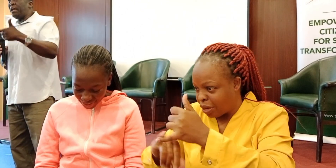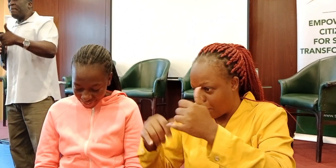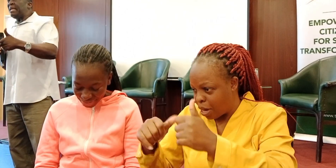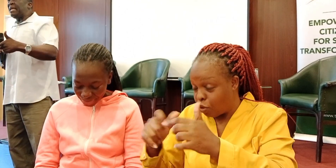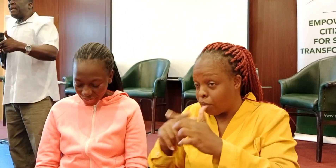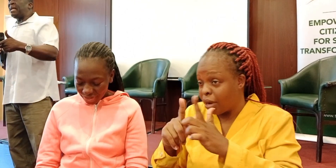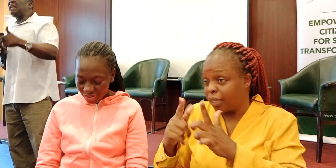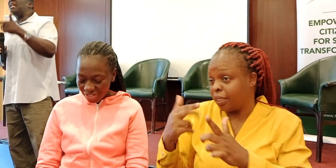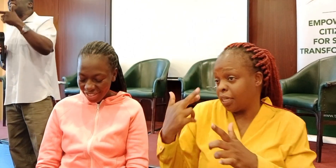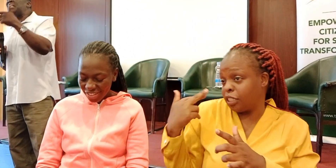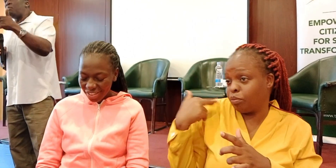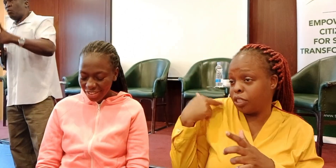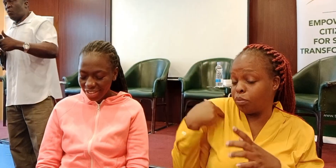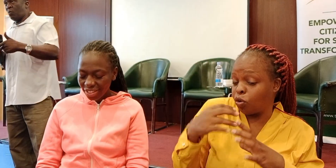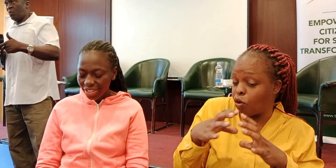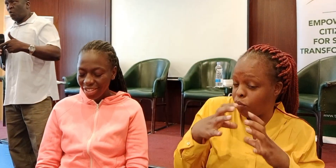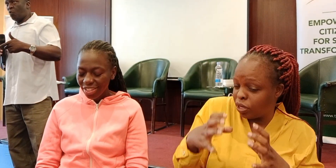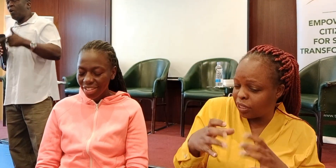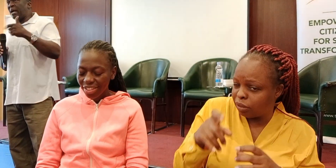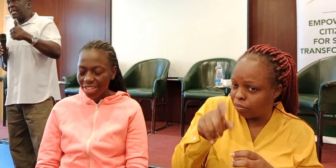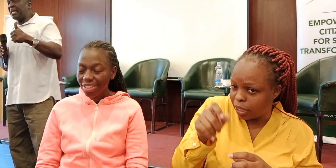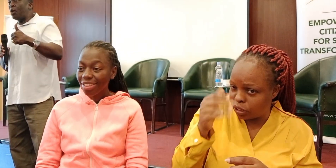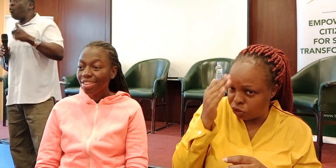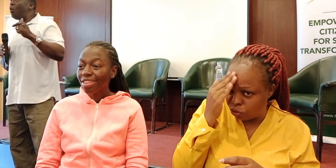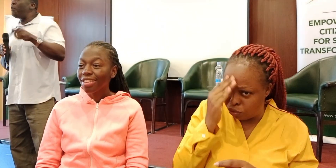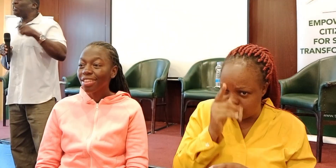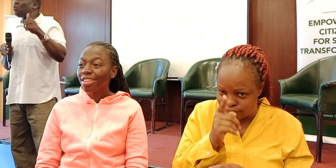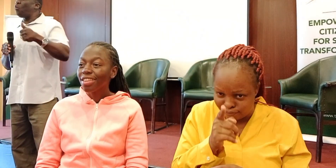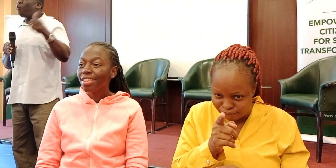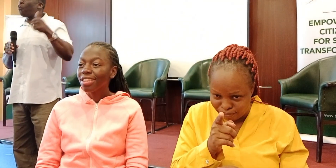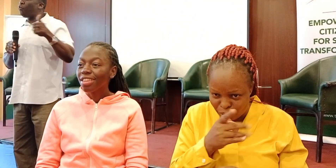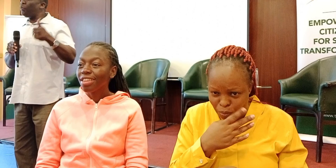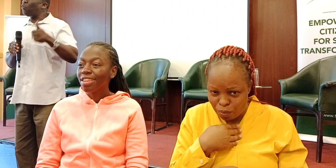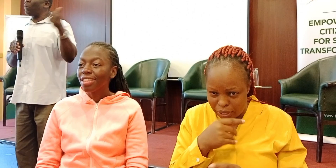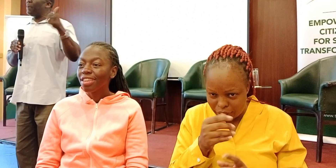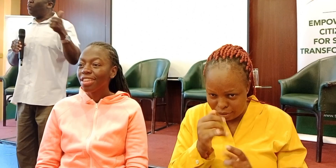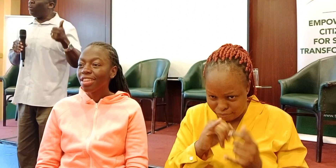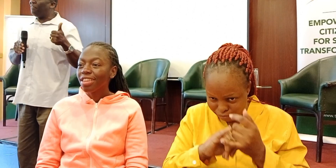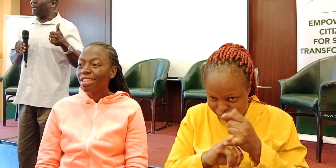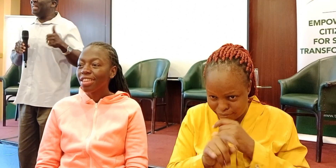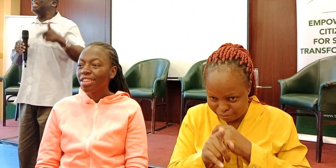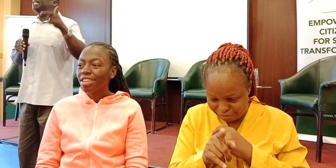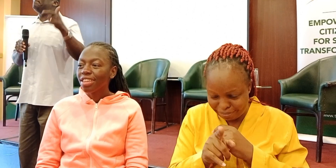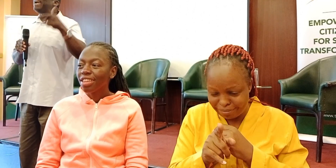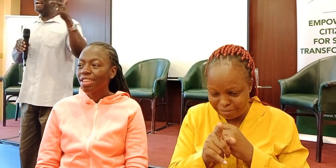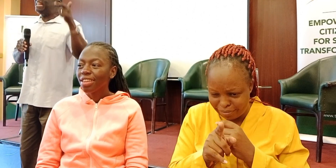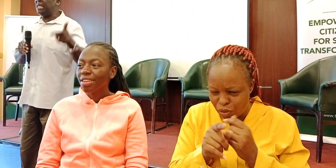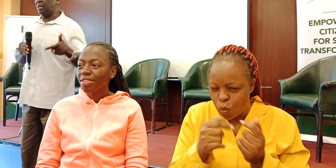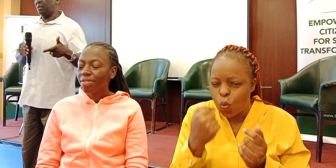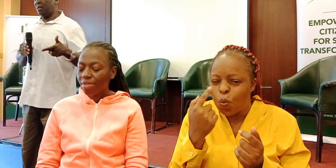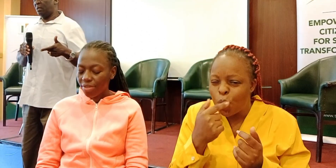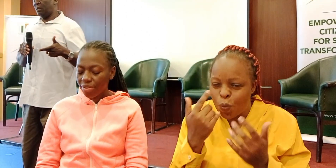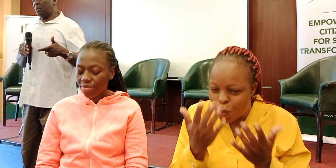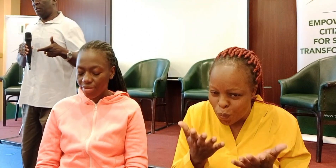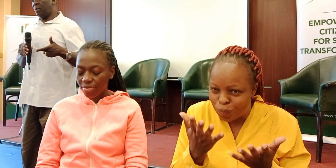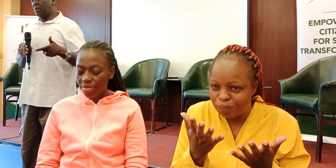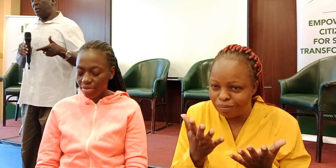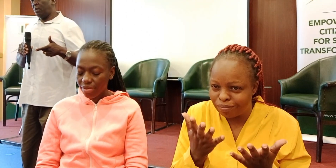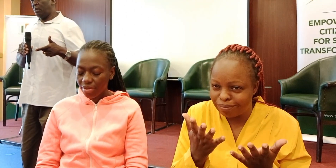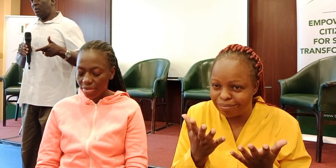uwajibikaji wa jamii ililazimu kuangalia huyu ambaye atakapolewa na Oliver ni mgani.